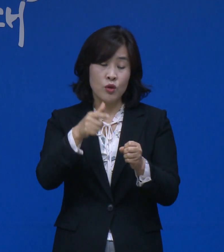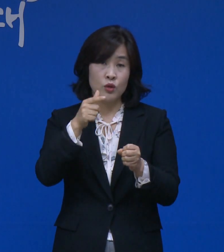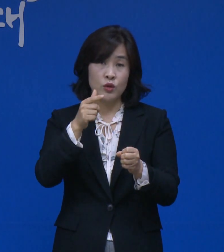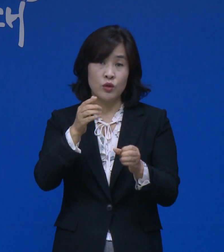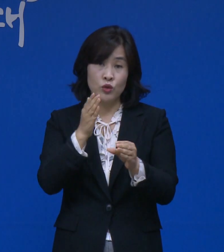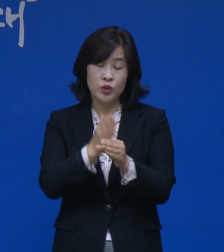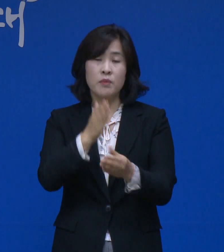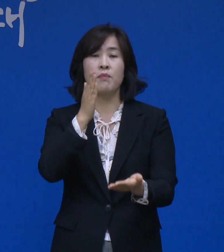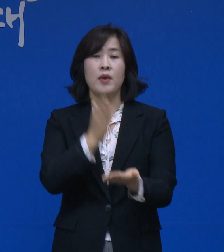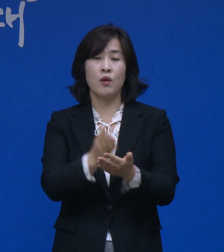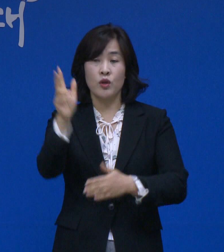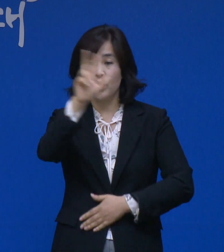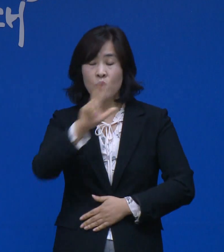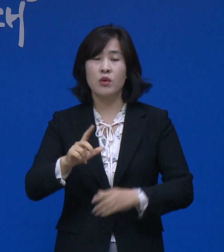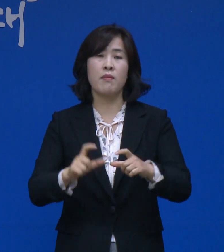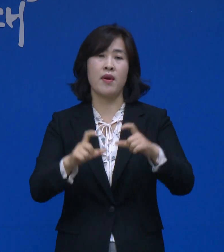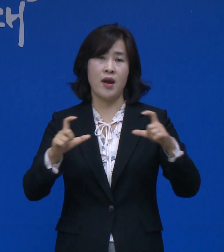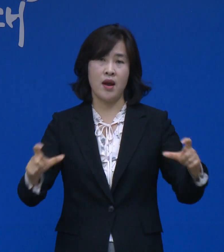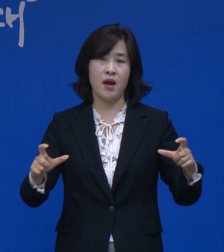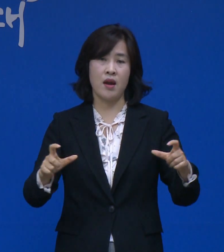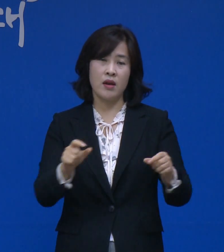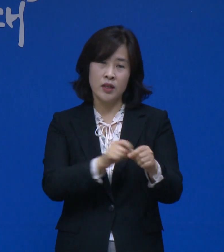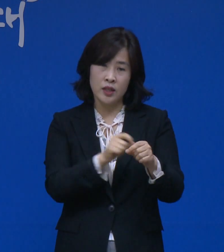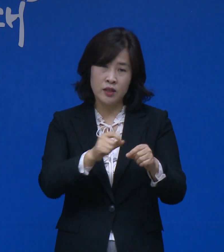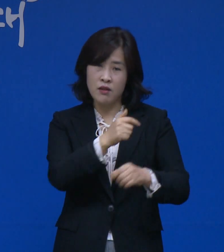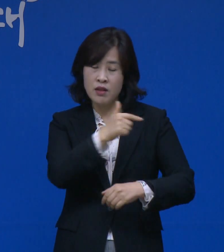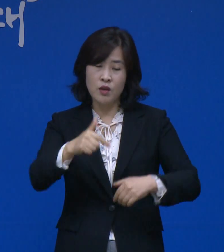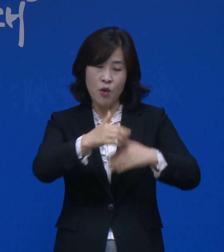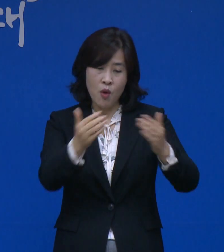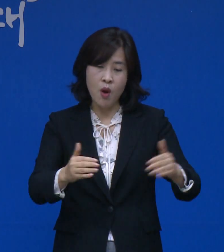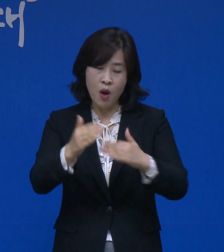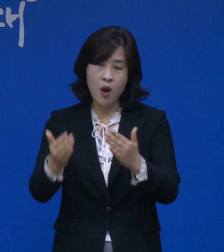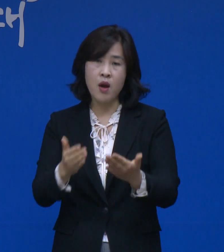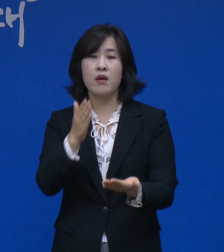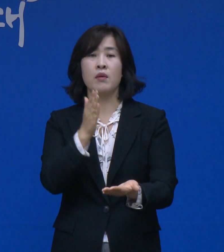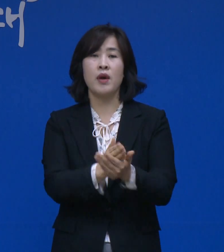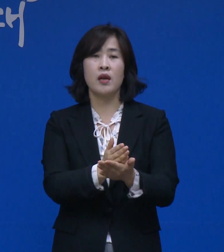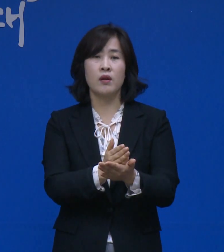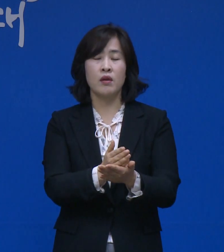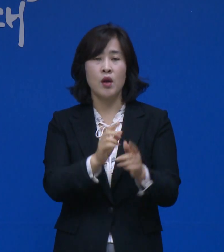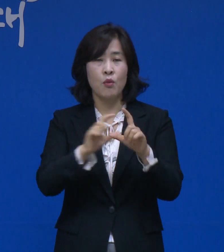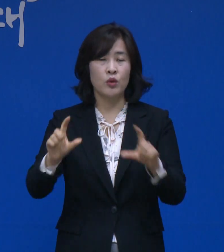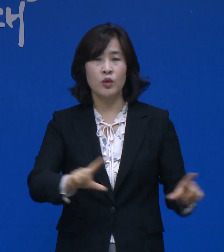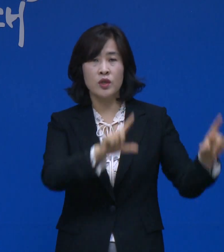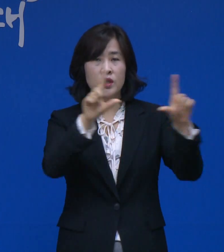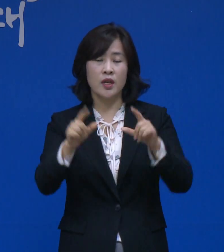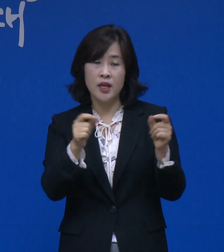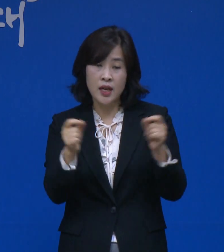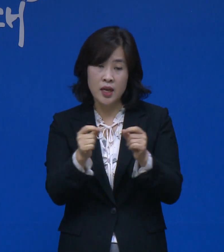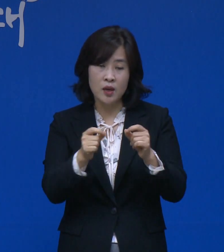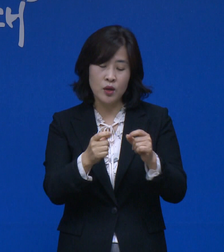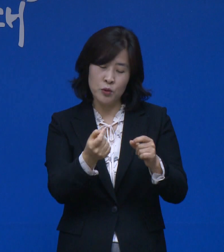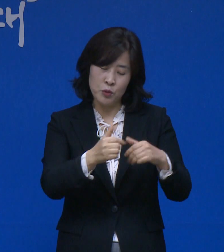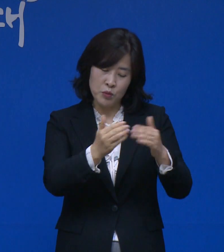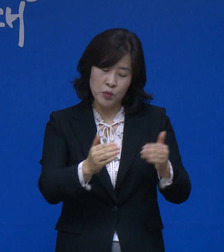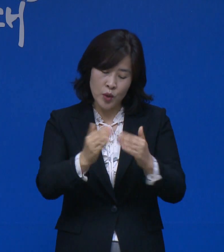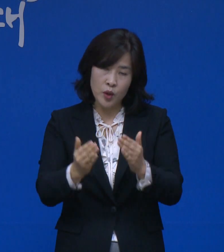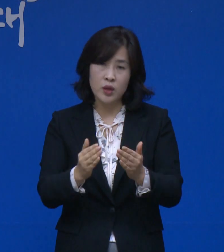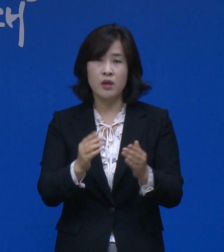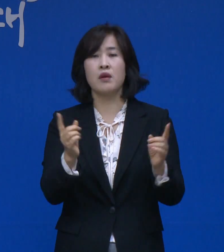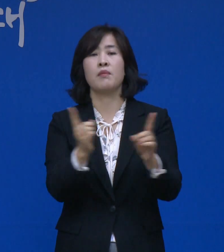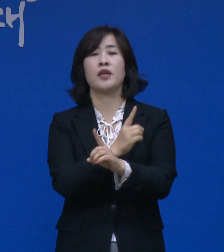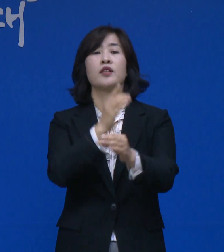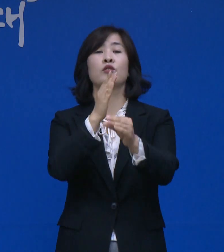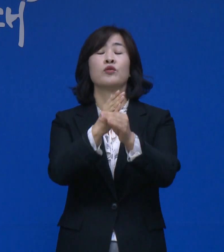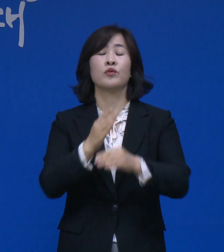중심에서 전국 단위로 특정 대규모 집단에서 일상과 소규모 집단으로 이렇게